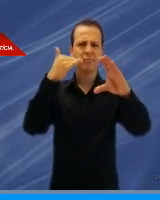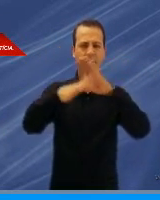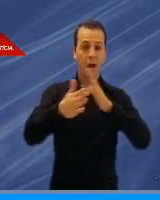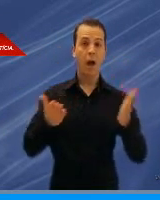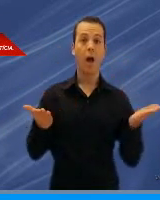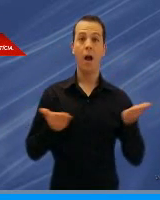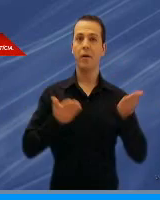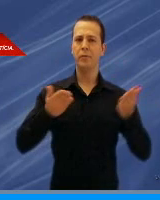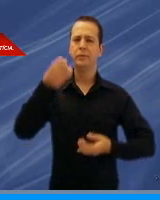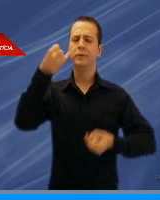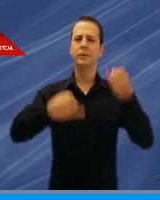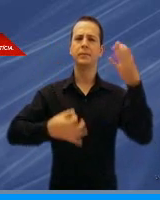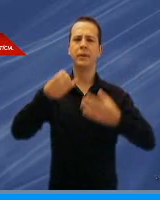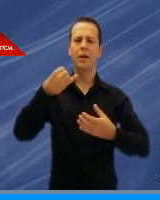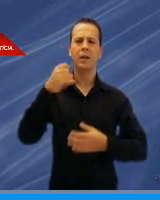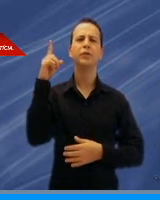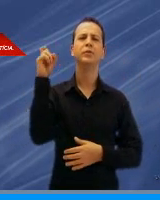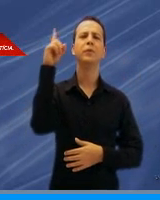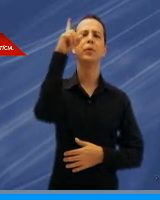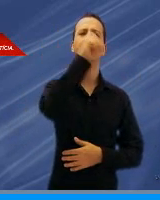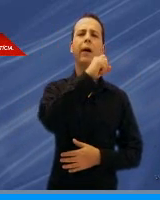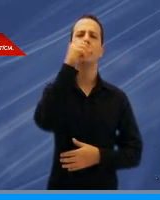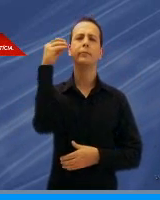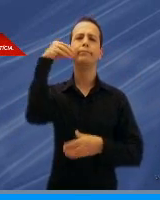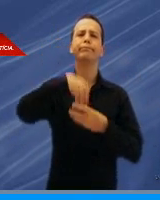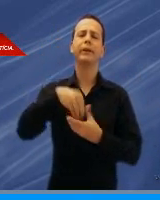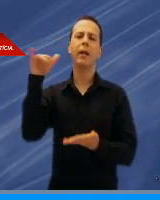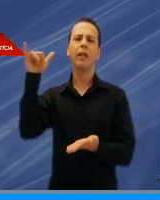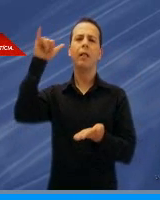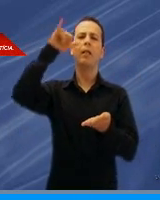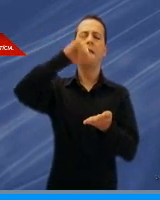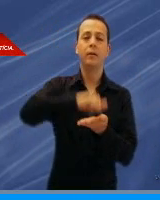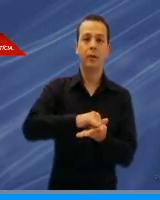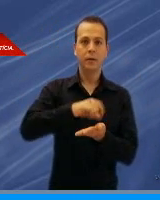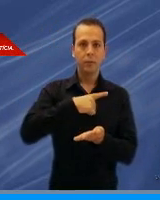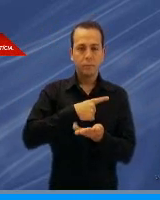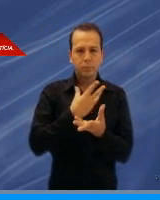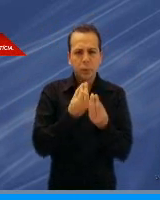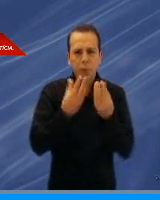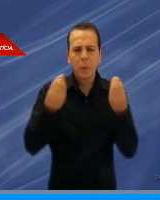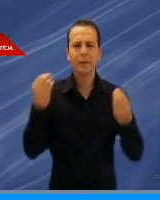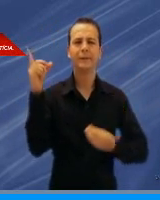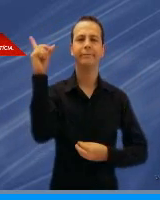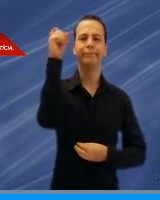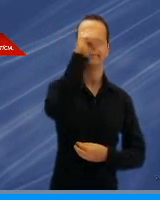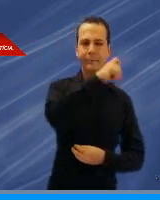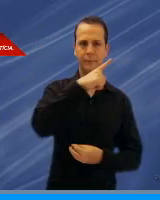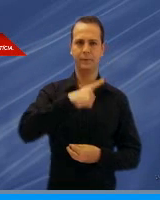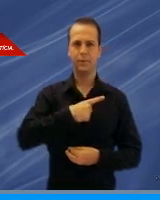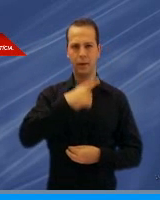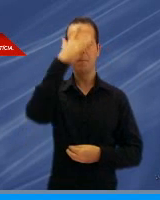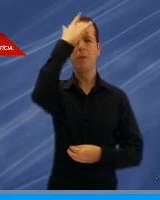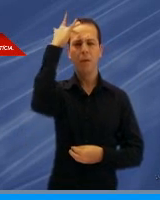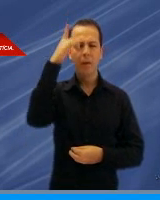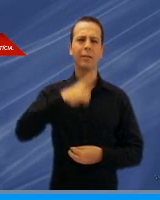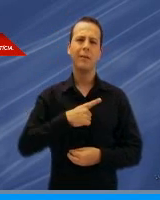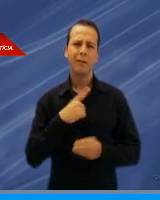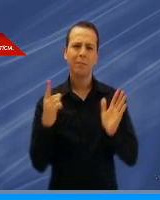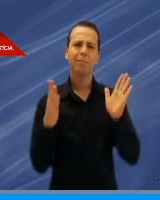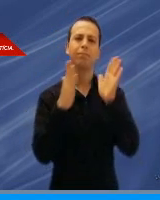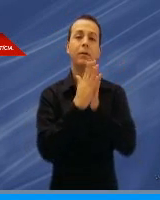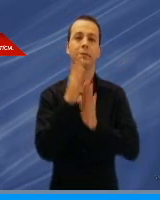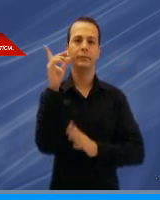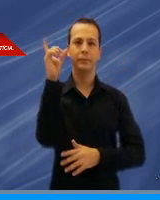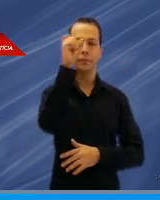agora, falando sobre as dificuldades dos aeroportos. Não é só você que enfrenta, não, e também nas companhias aéreas, viu, Cid? Muita gente